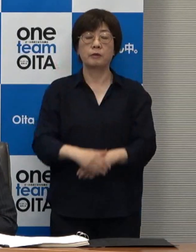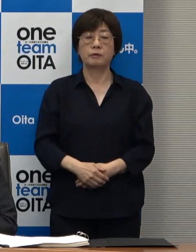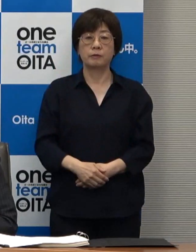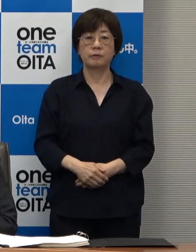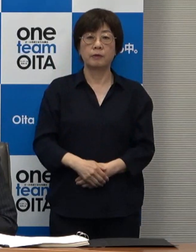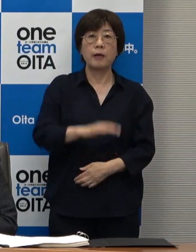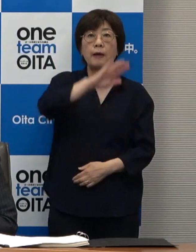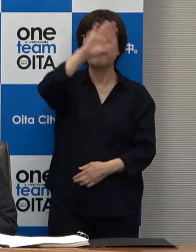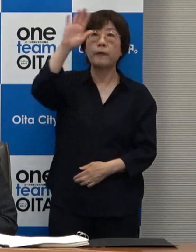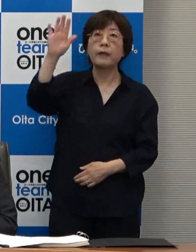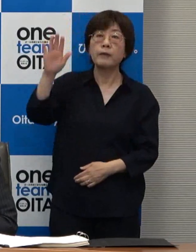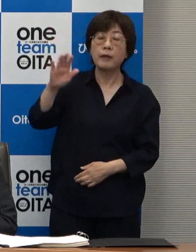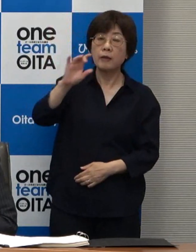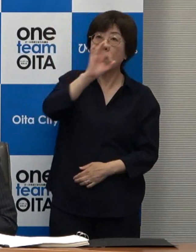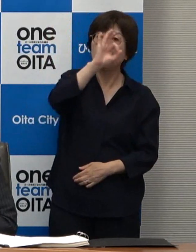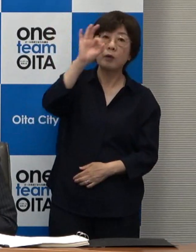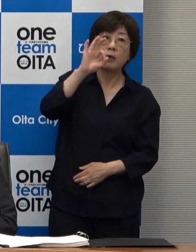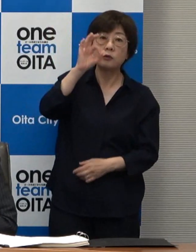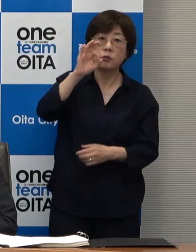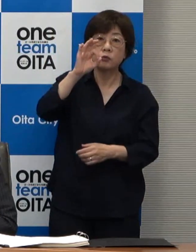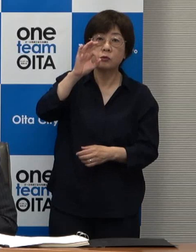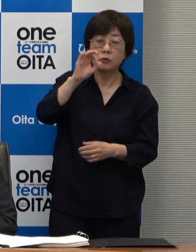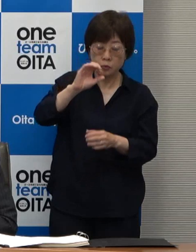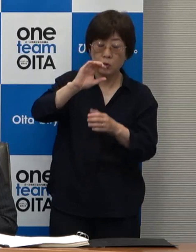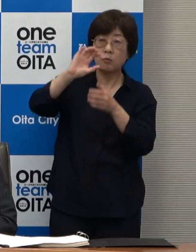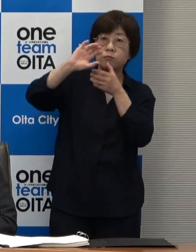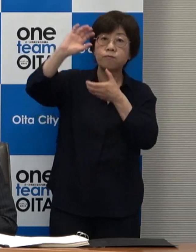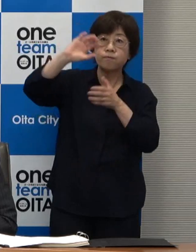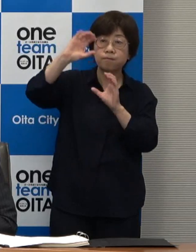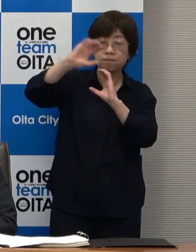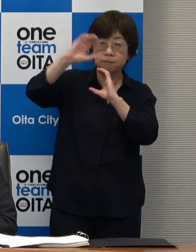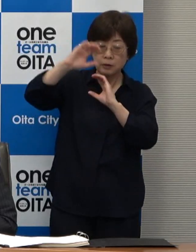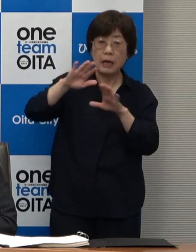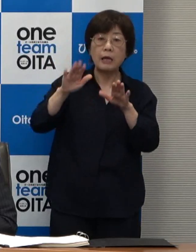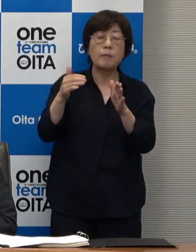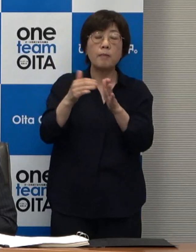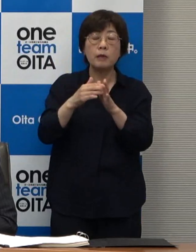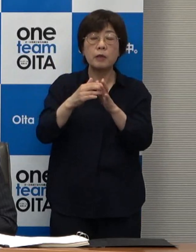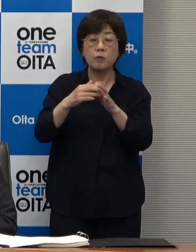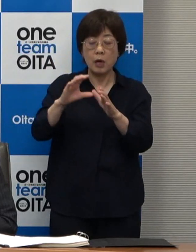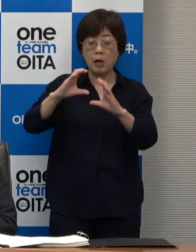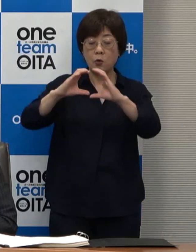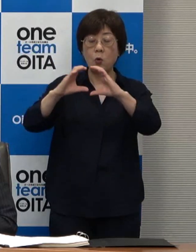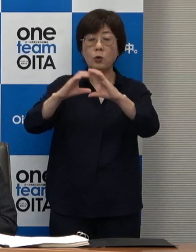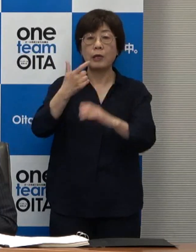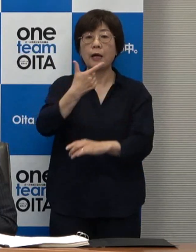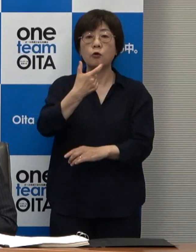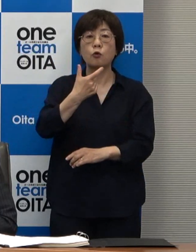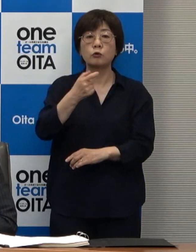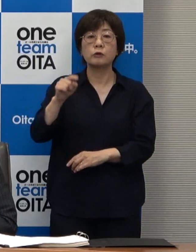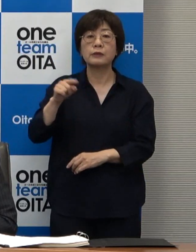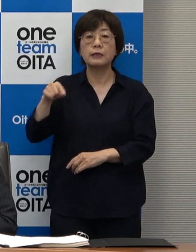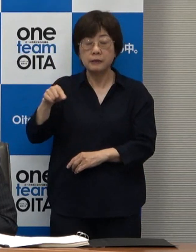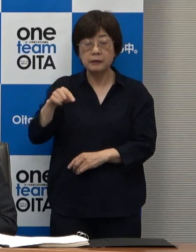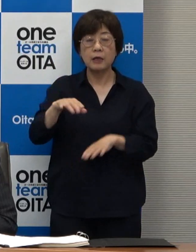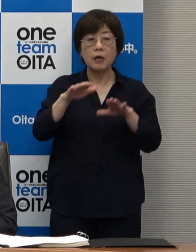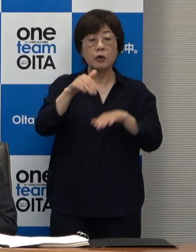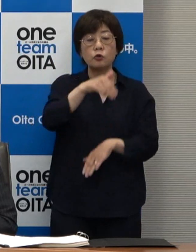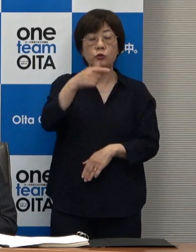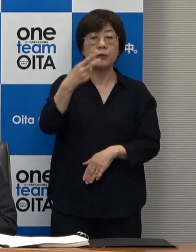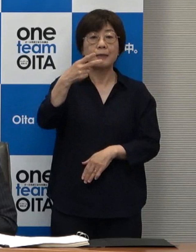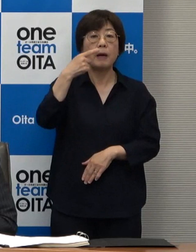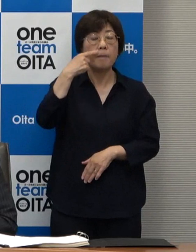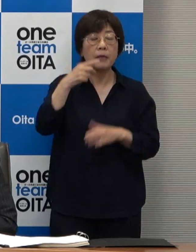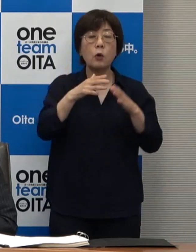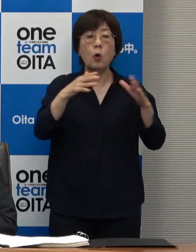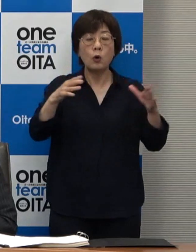観測室についてです、2番目は。これまで口径60センチのものから、九州第2位の大きさとなる83